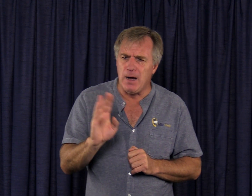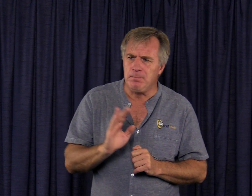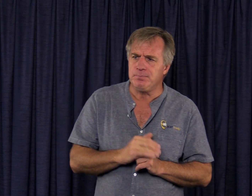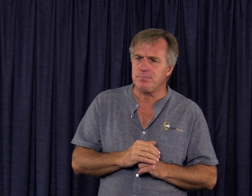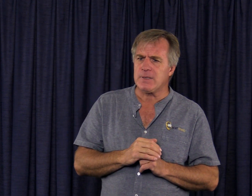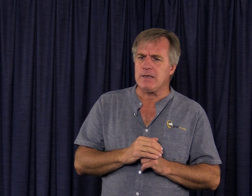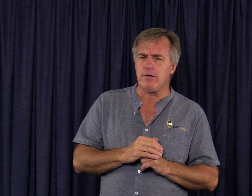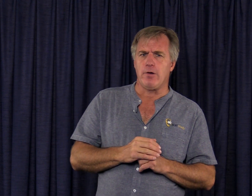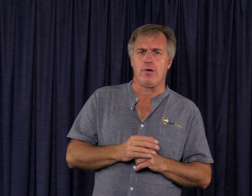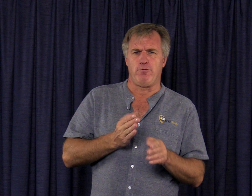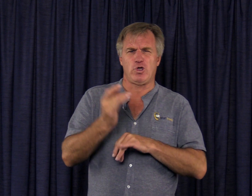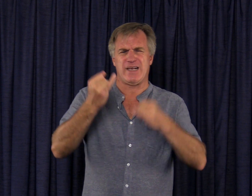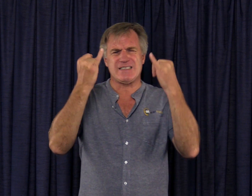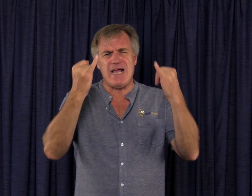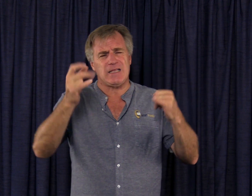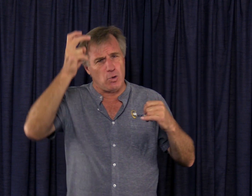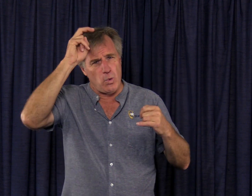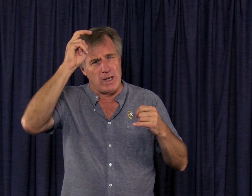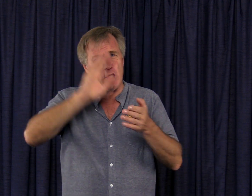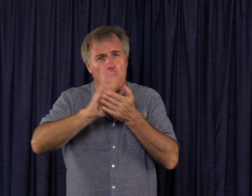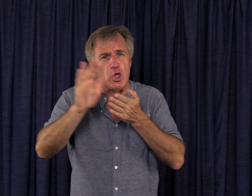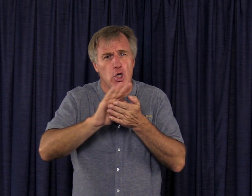Bileam word deur 'n slegte koning gehuur